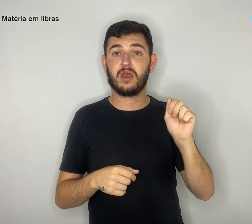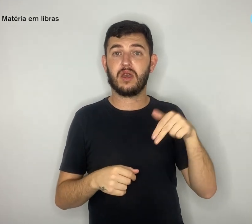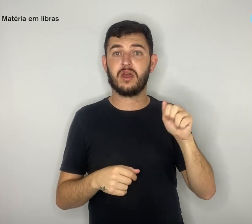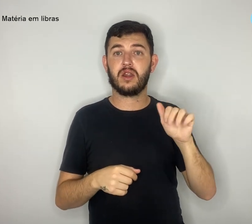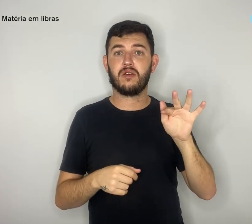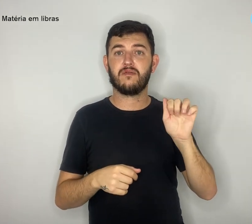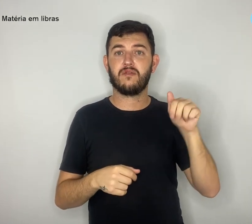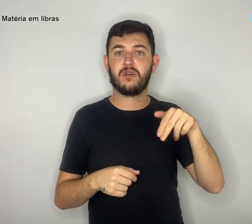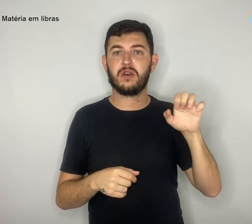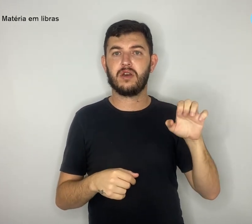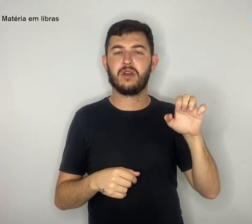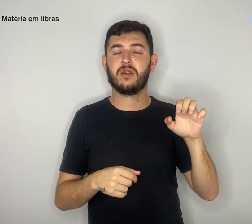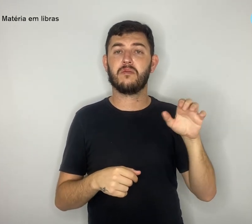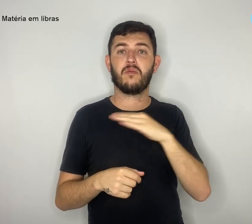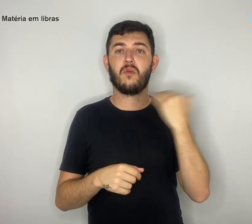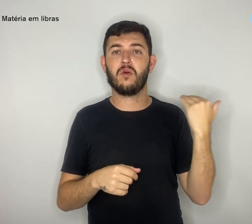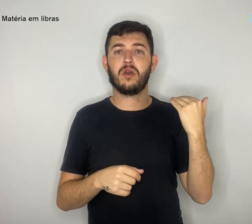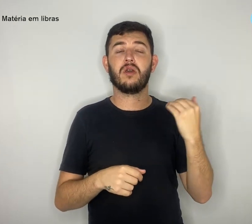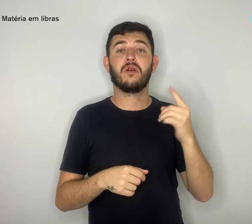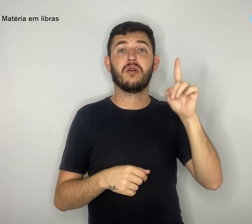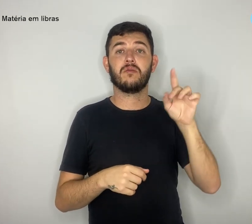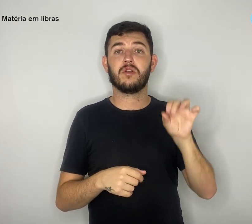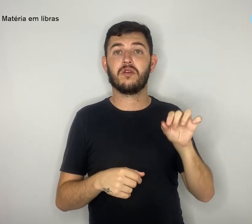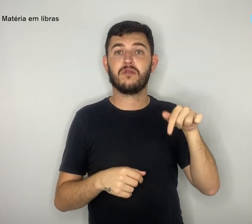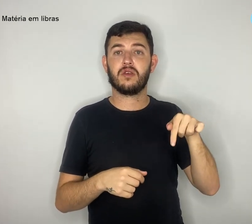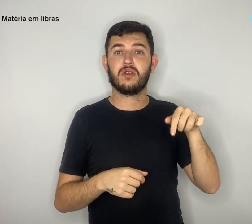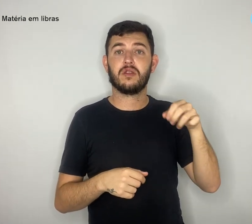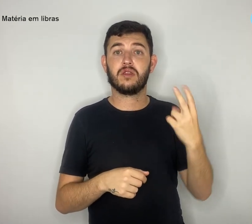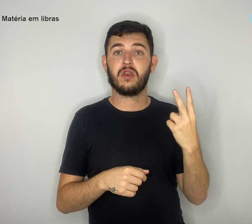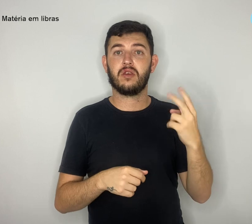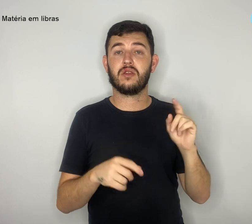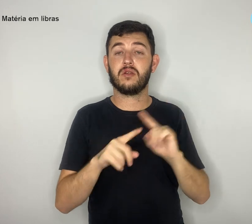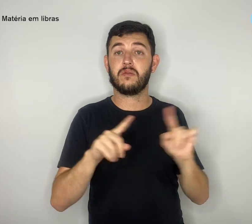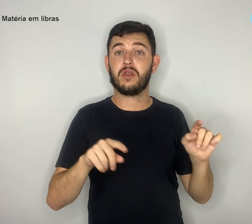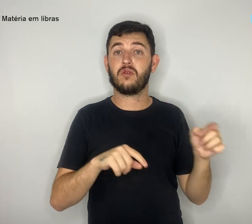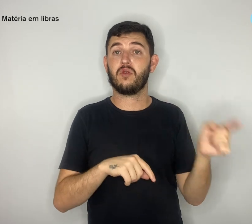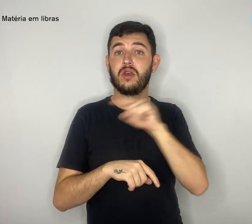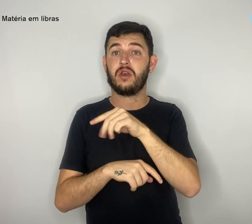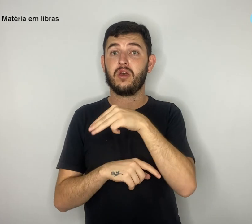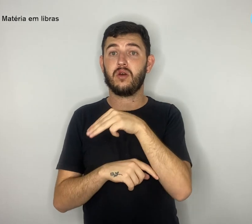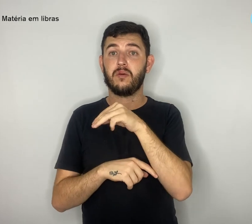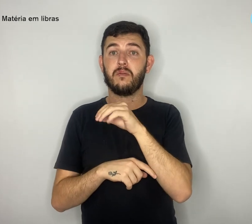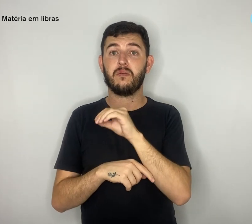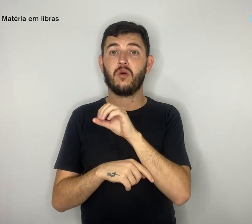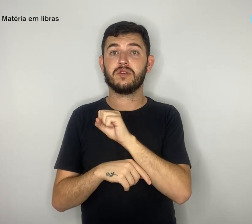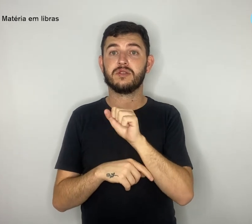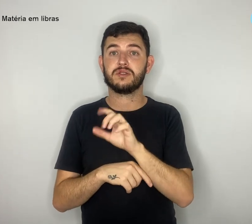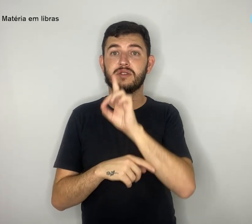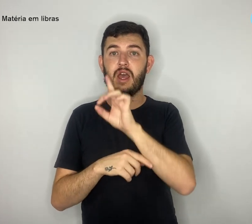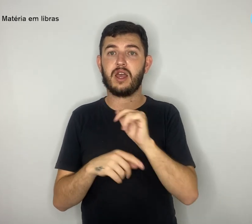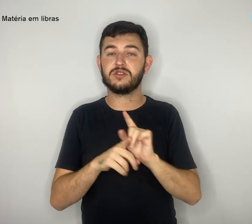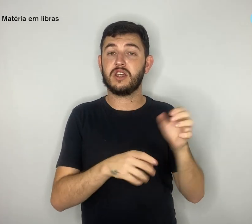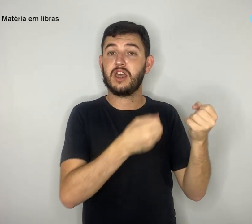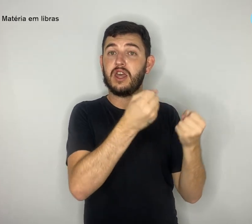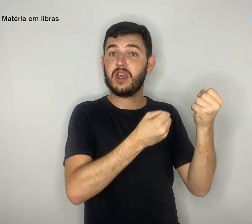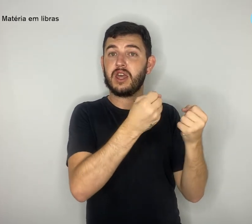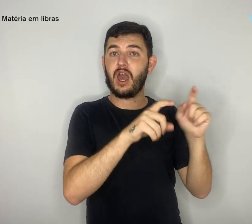1972 pelo Mossad, que colocou uma bomba em seu carro e na explosão morreu também sua sobrinha,